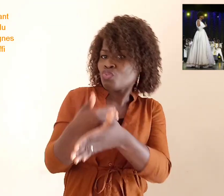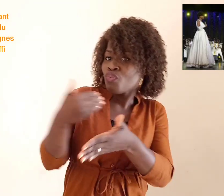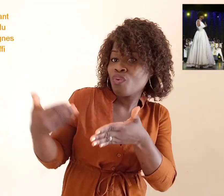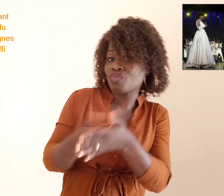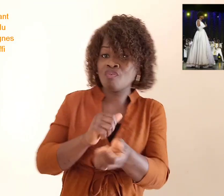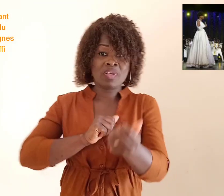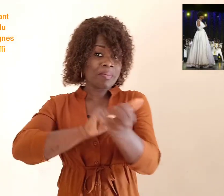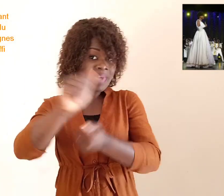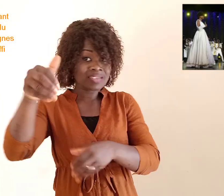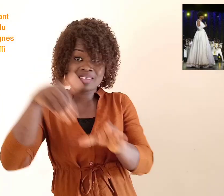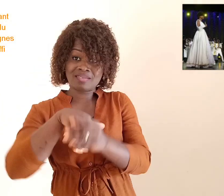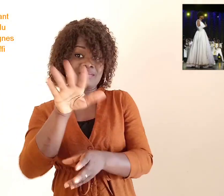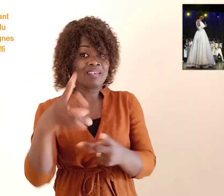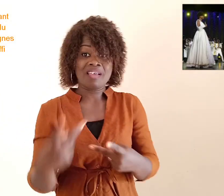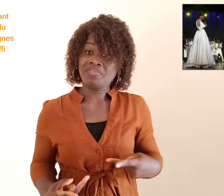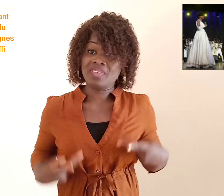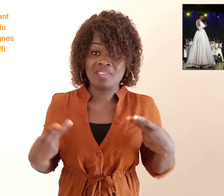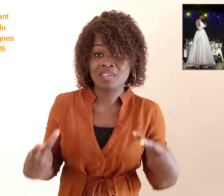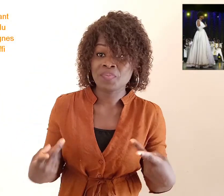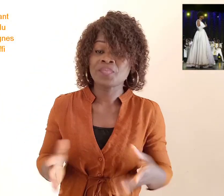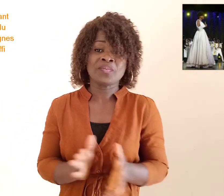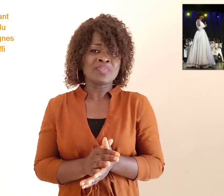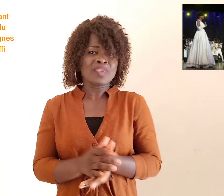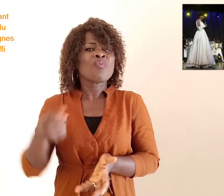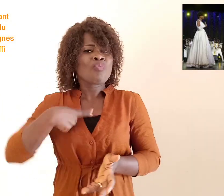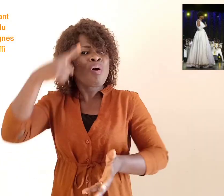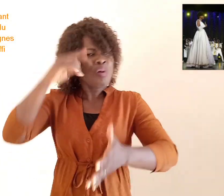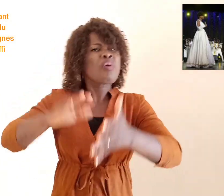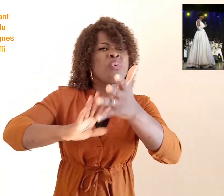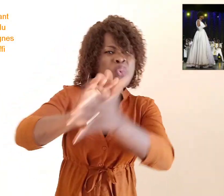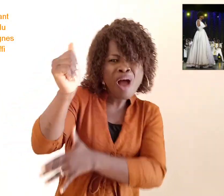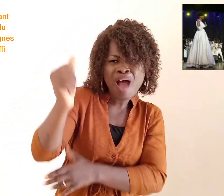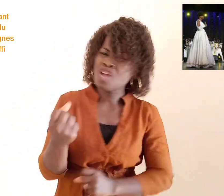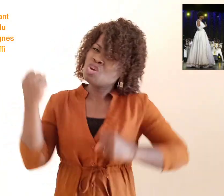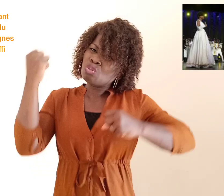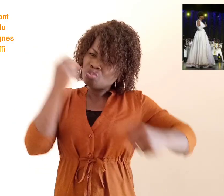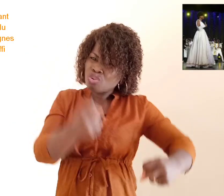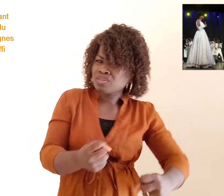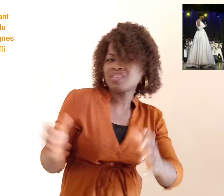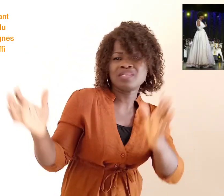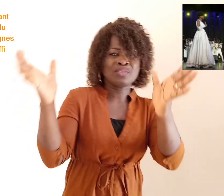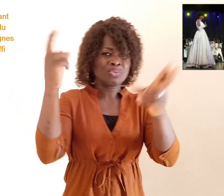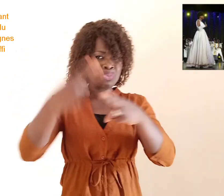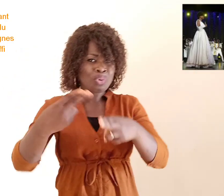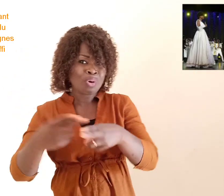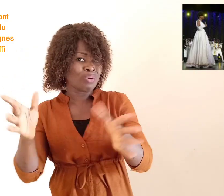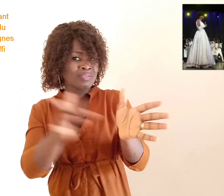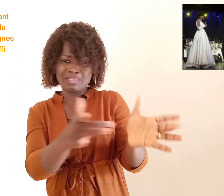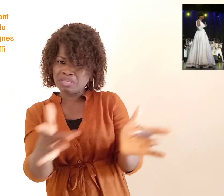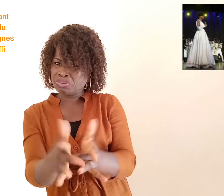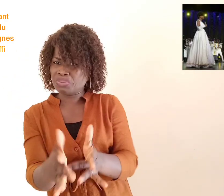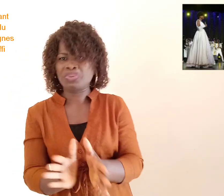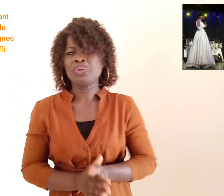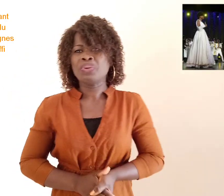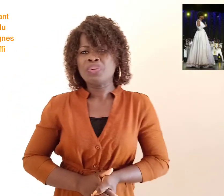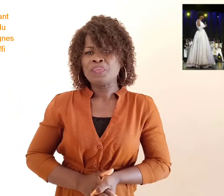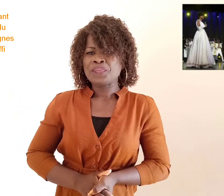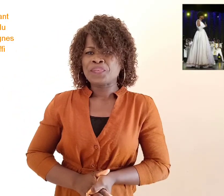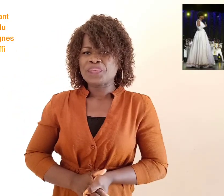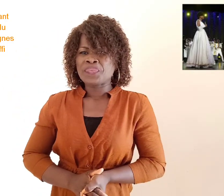dans ta vie. Ce soir je suis en train de croire par la puissance du nom de Jésus que